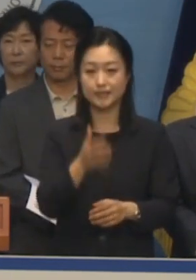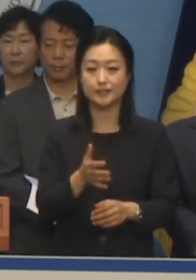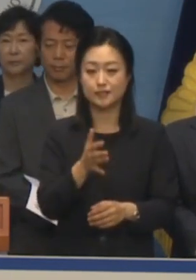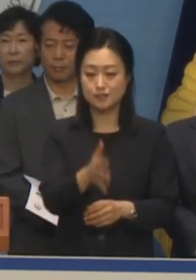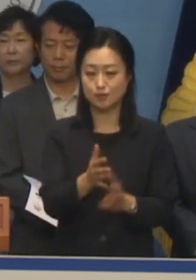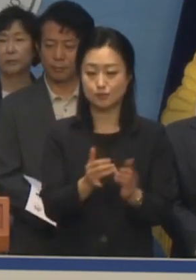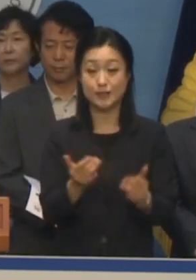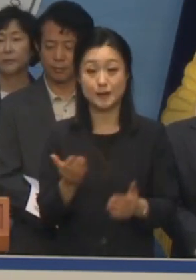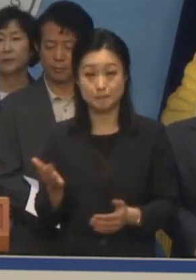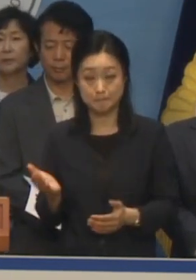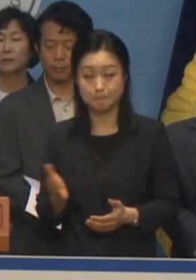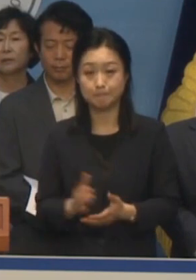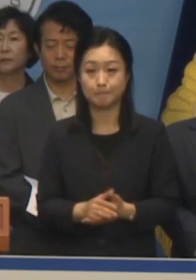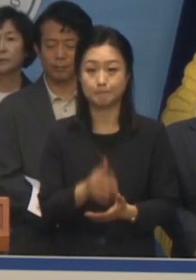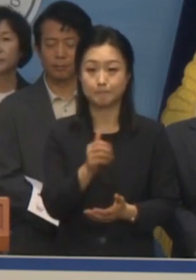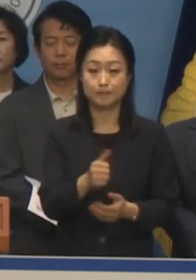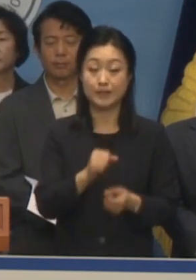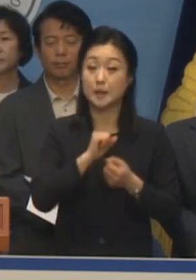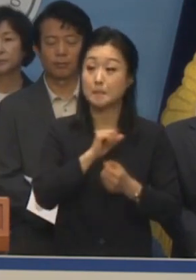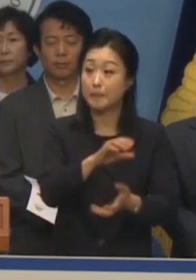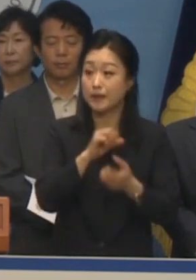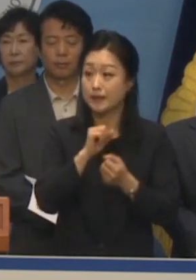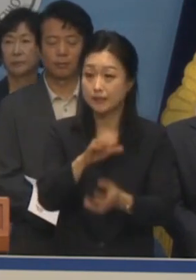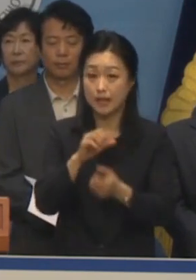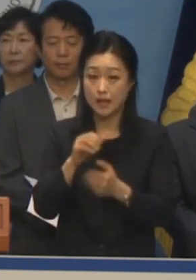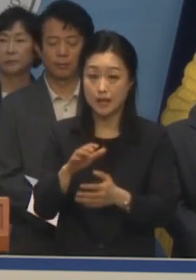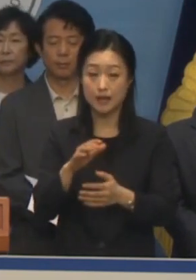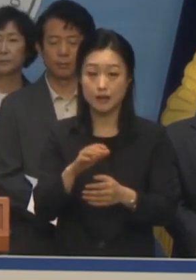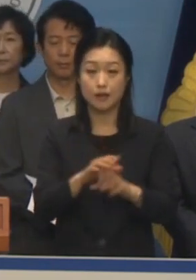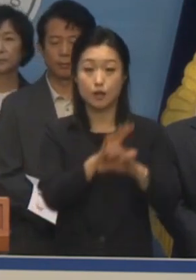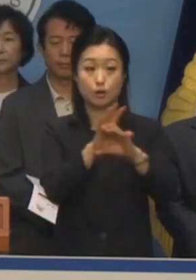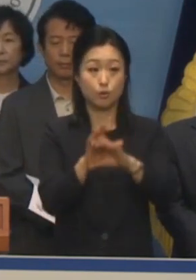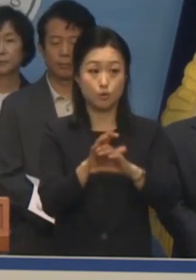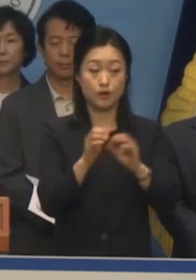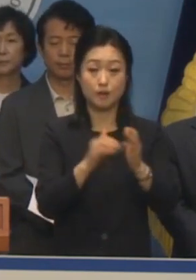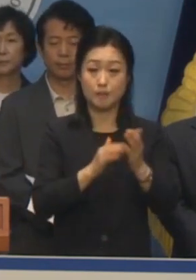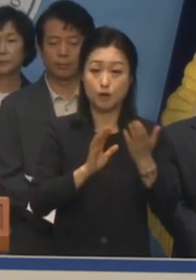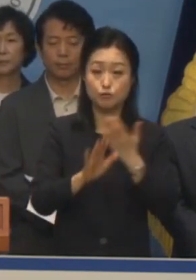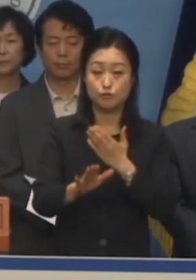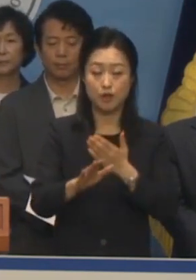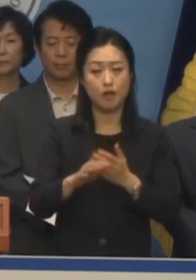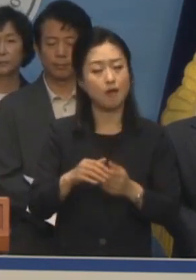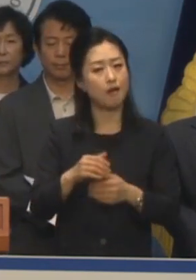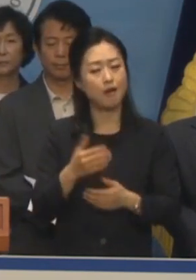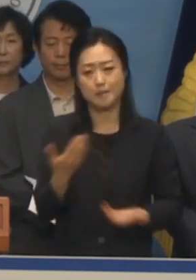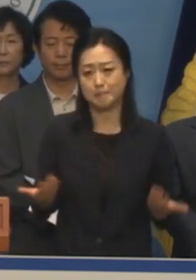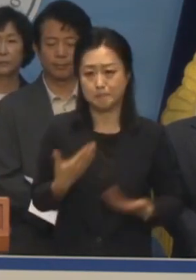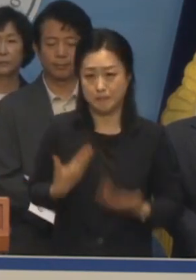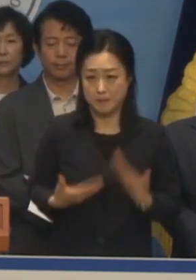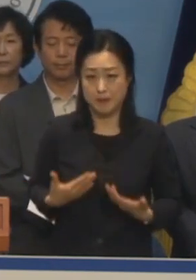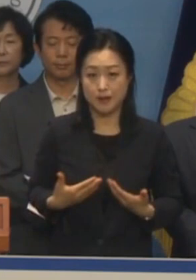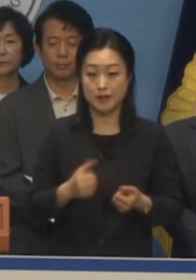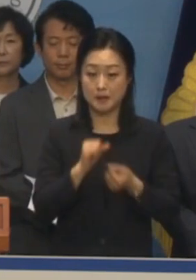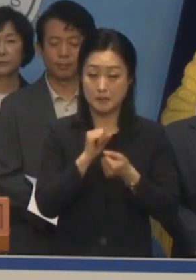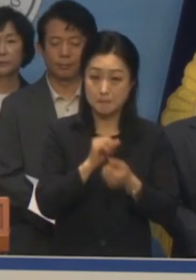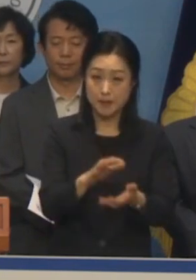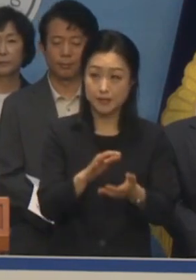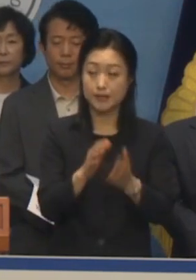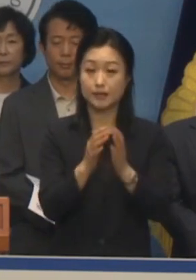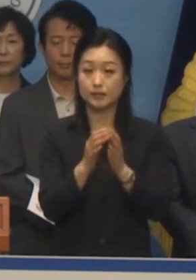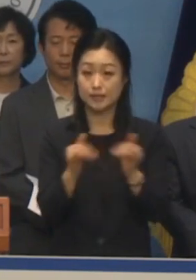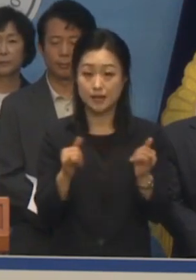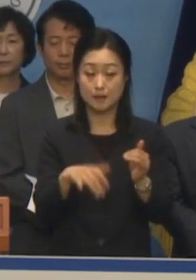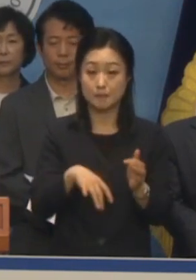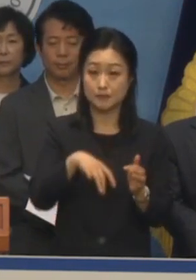급속히 성장하고 있는 배달 시장은 코로나 팬데믹 이후 더욱 빠르게 확장되었습니다. 배달 플랫폼들은